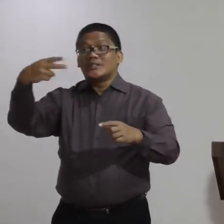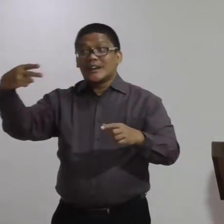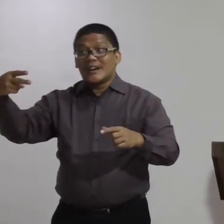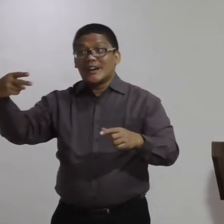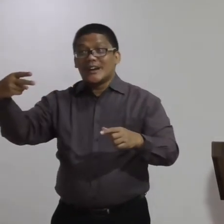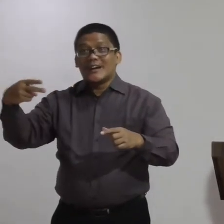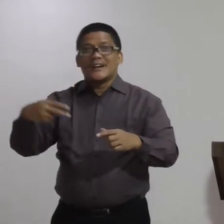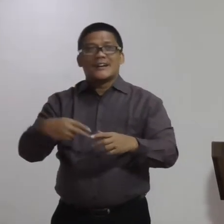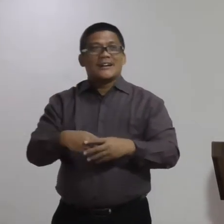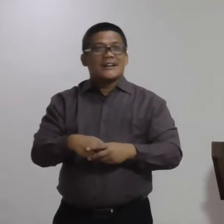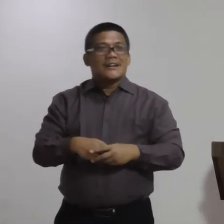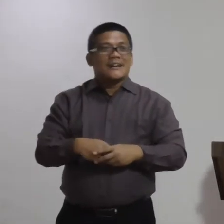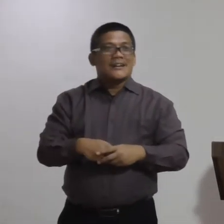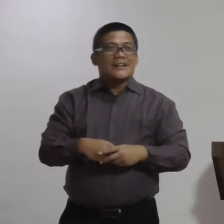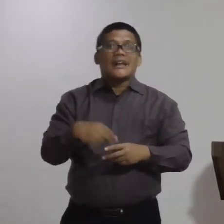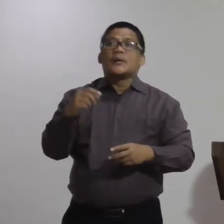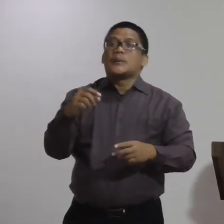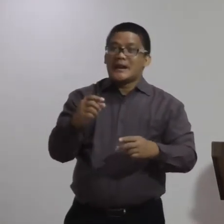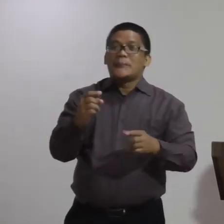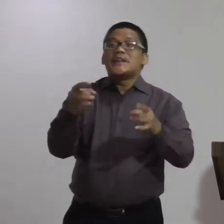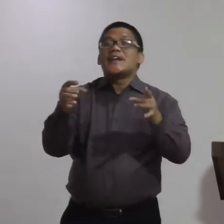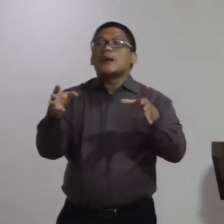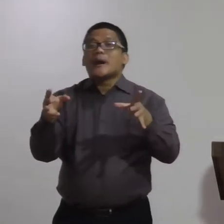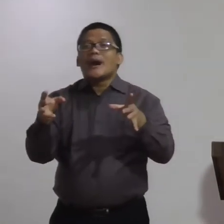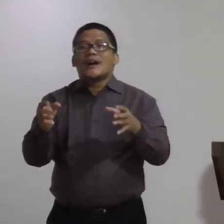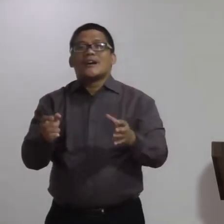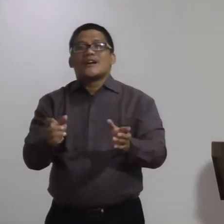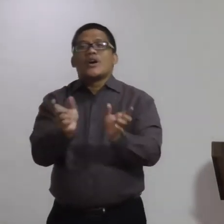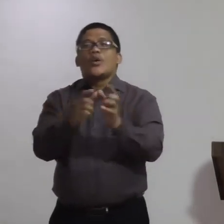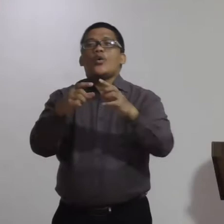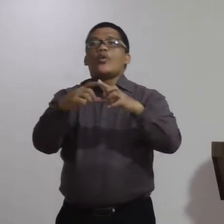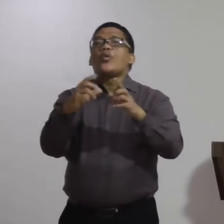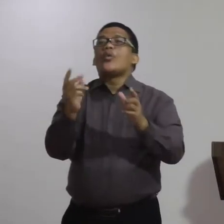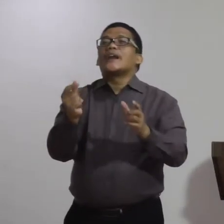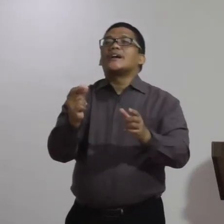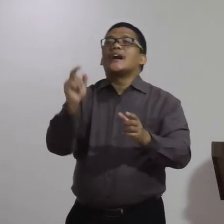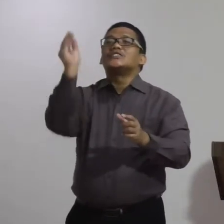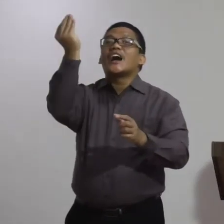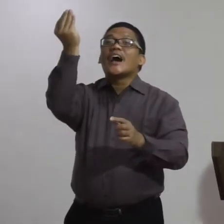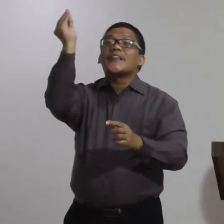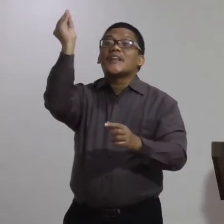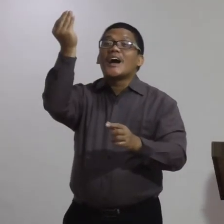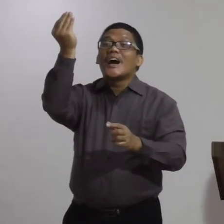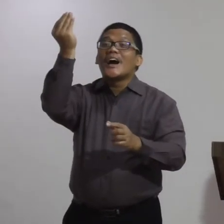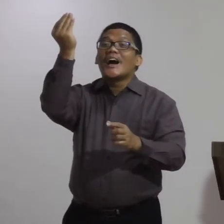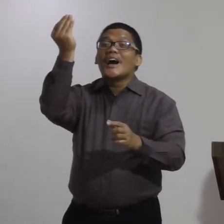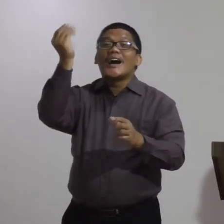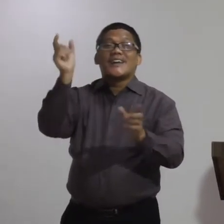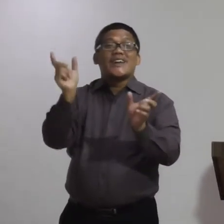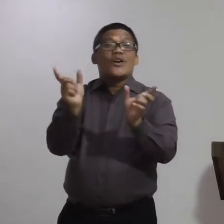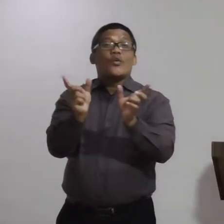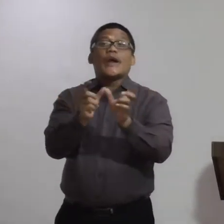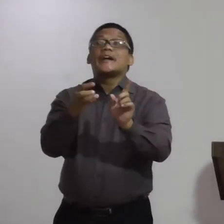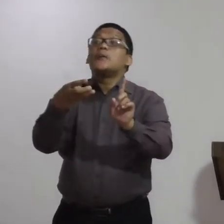lagi warga di Jakarta, ya. Terus, ya, mungkin kecamatannya,